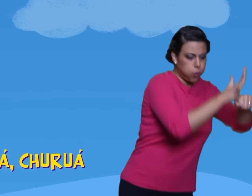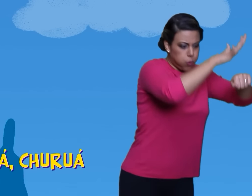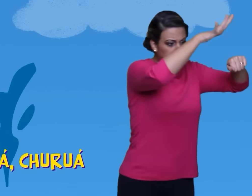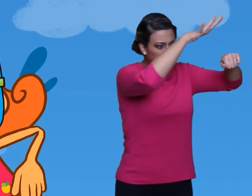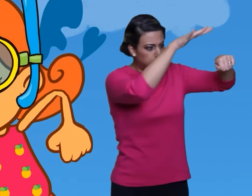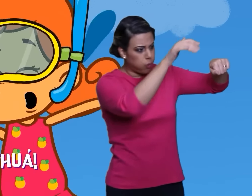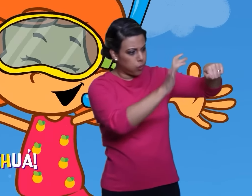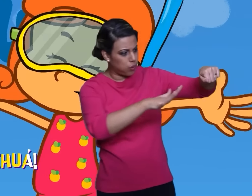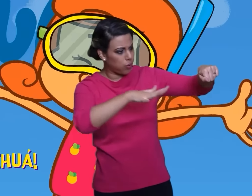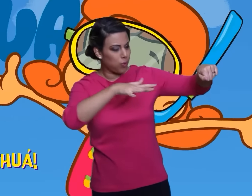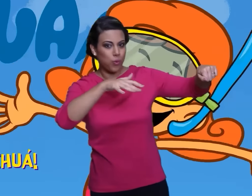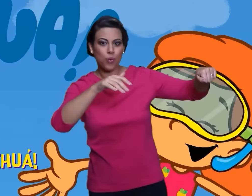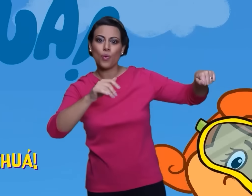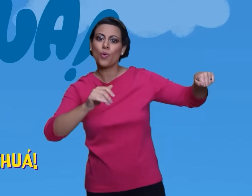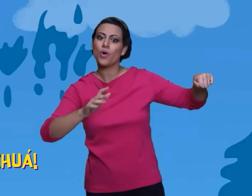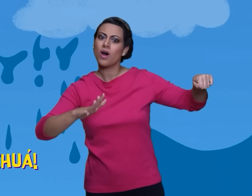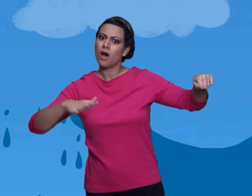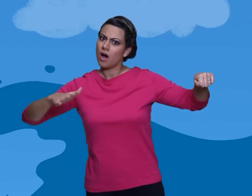churuá, chuá,